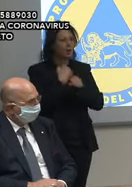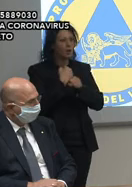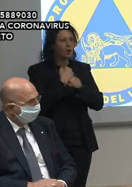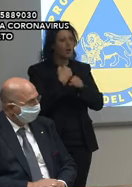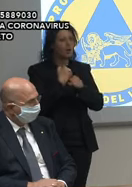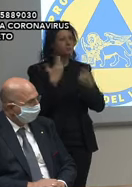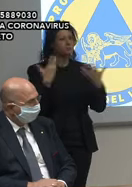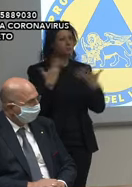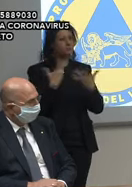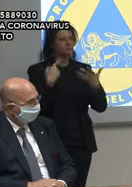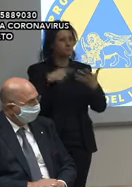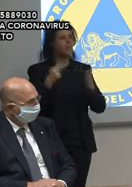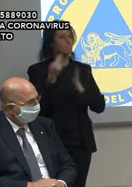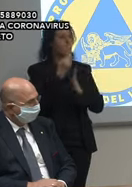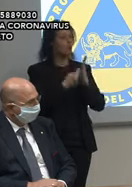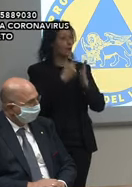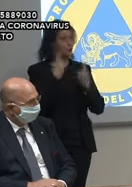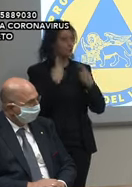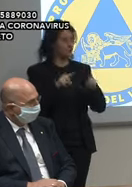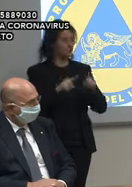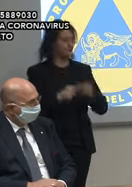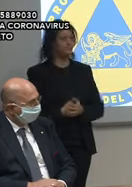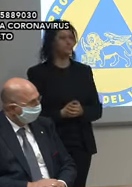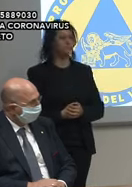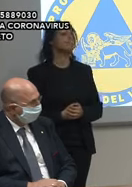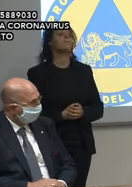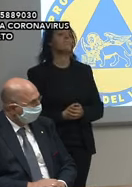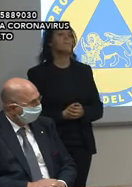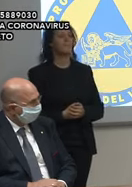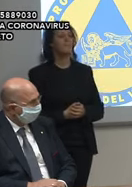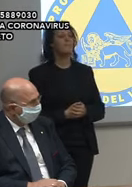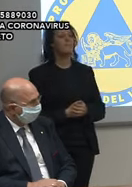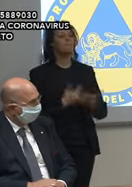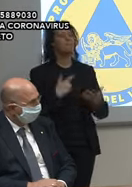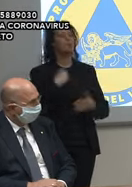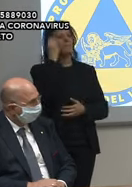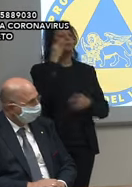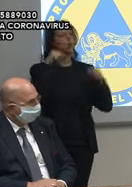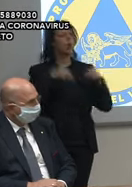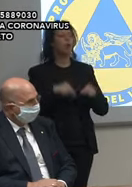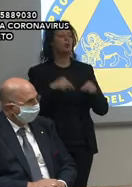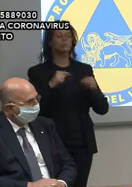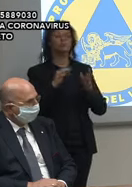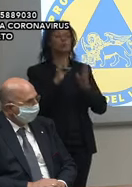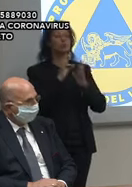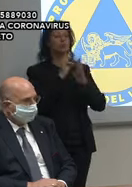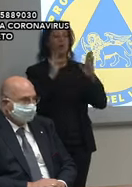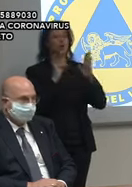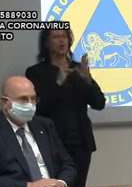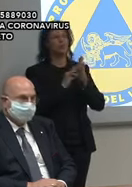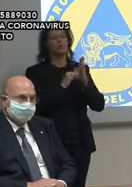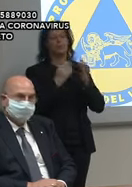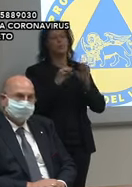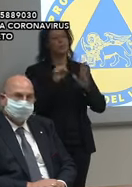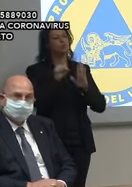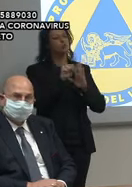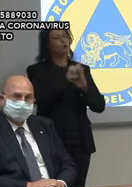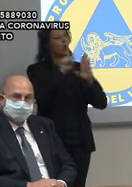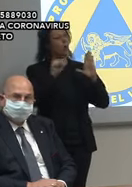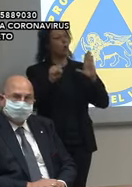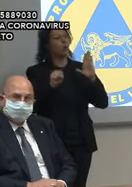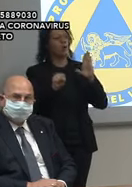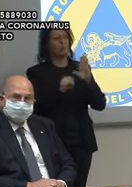portare avanti questa partita. Io ve la faccio breve. Guardate, io penso che oggi sia una giornata storica, lo dico a tutti i veneti che ci stanno ascoltando, a